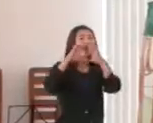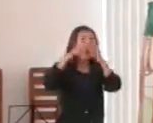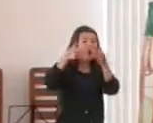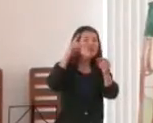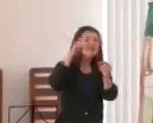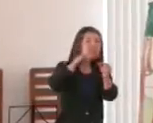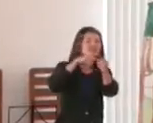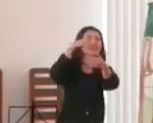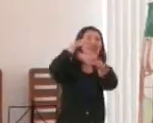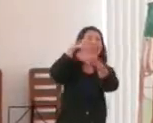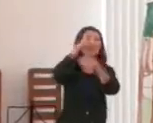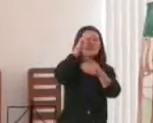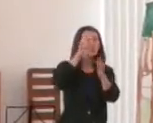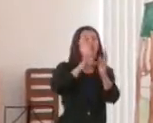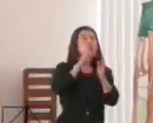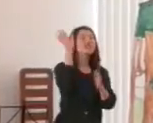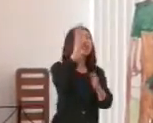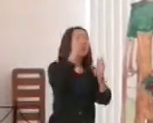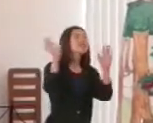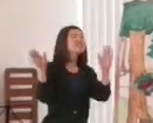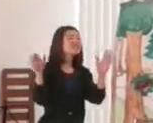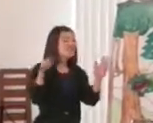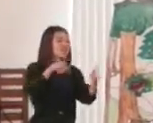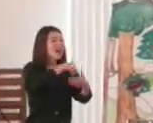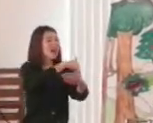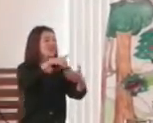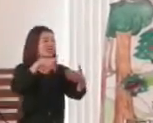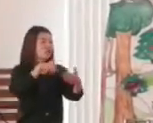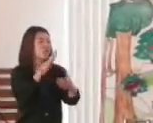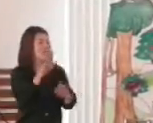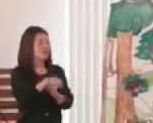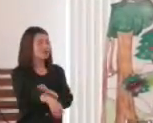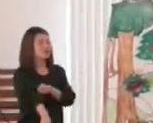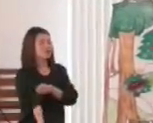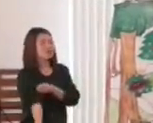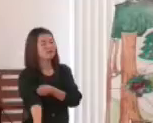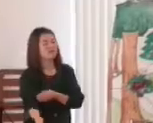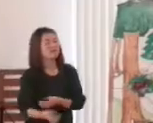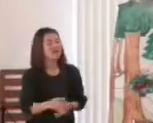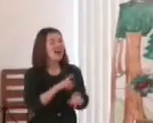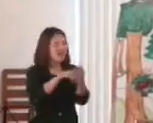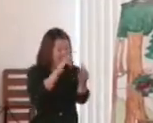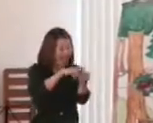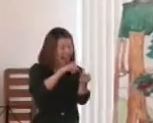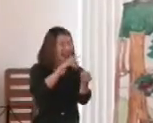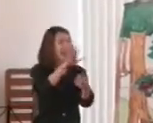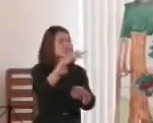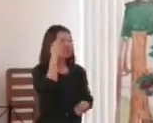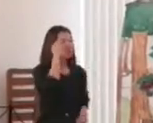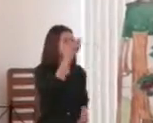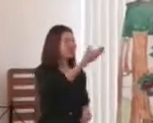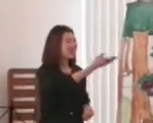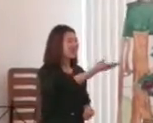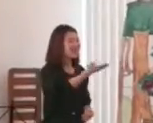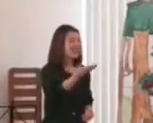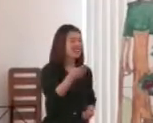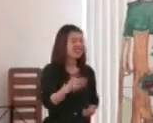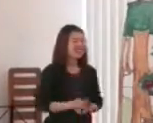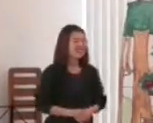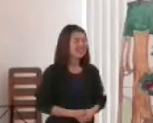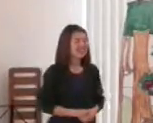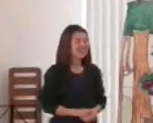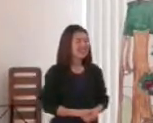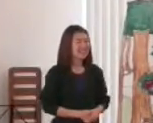何人というのもちょっと変ですけどね、人と数えるかどうかありますが、何回出てきてると思いますか。何回出て